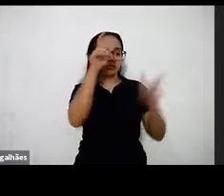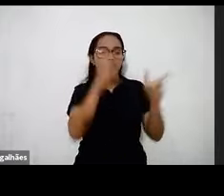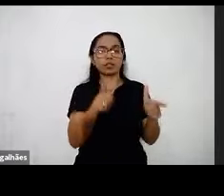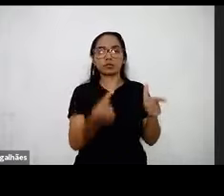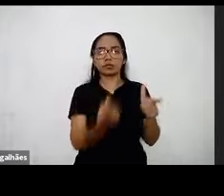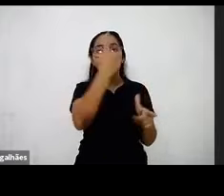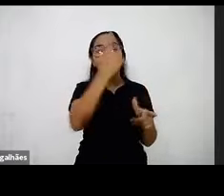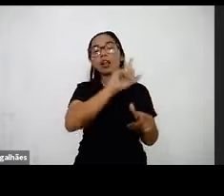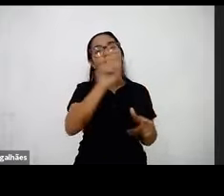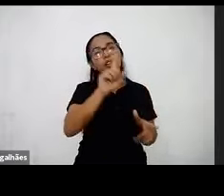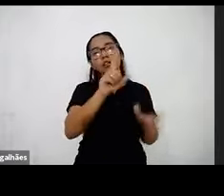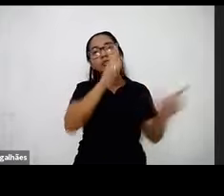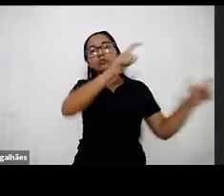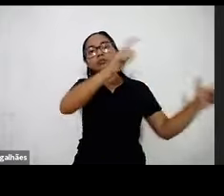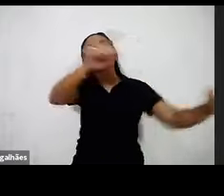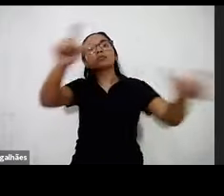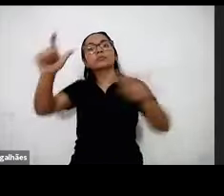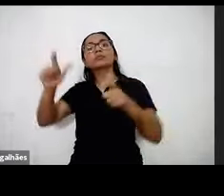mas ela